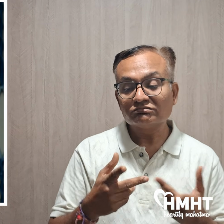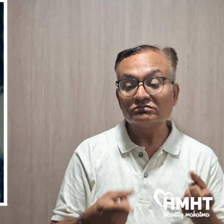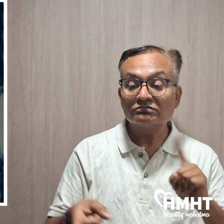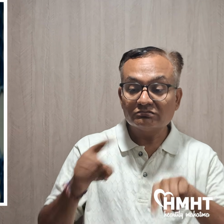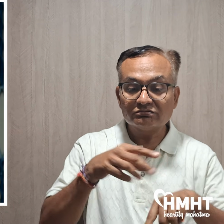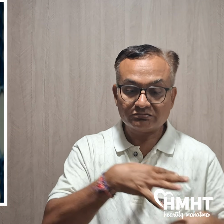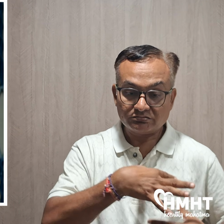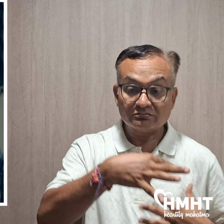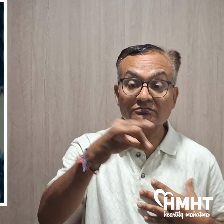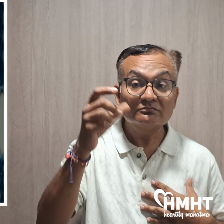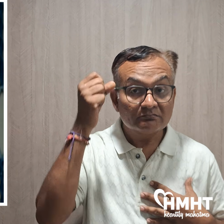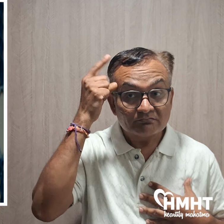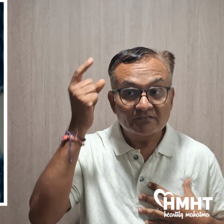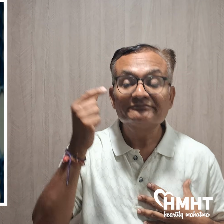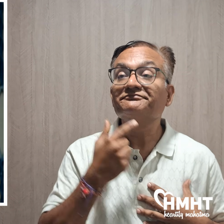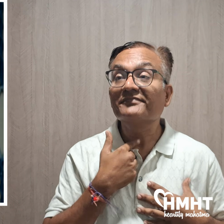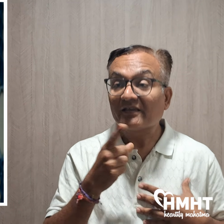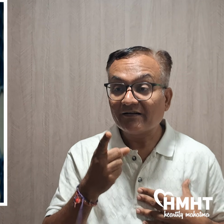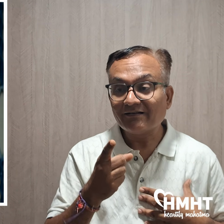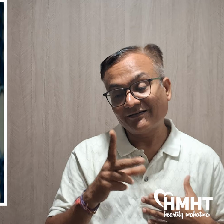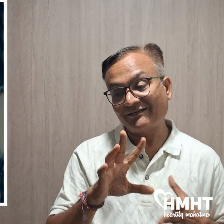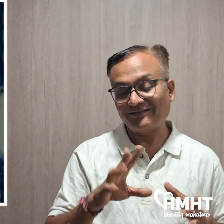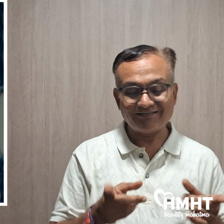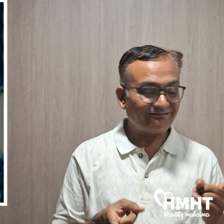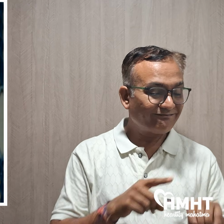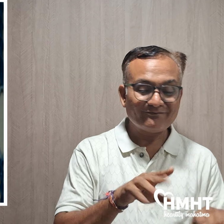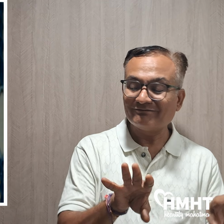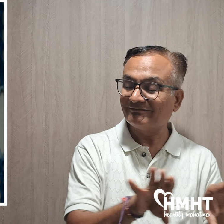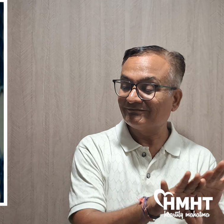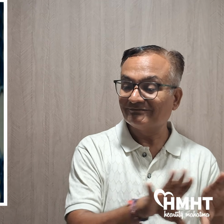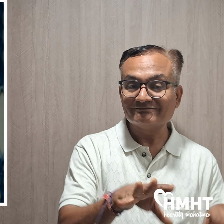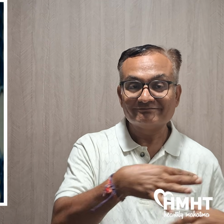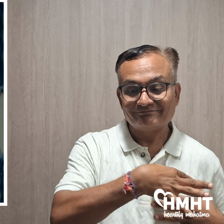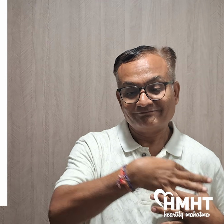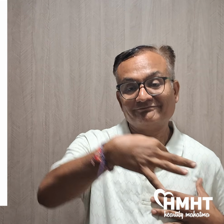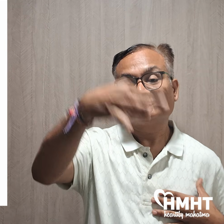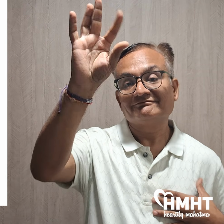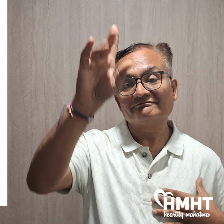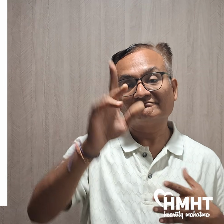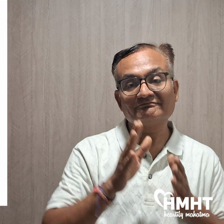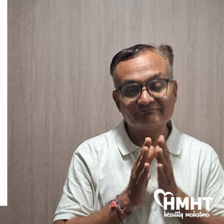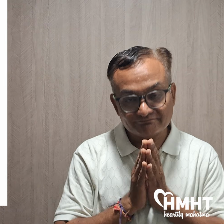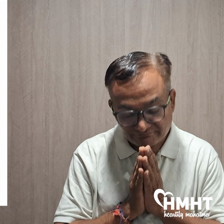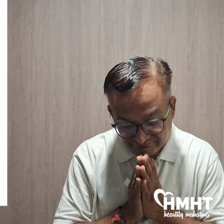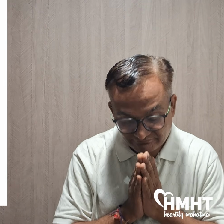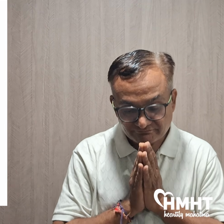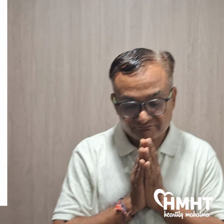અવિનાશી આત્માનો સુખ ચાખશે, પછી આ ભટકામણનો અંત આવી જશે.